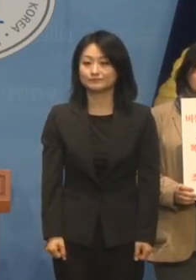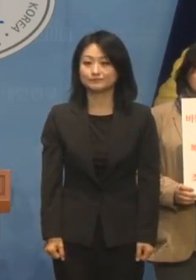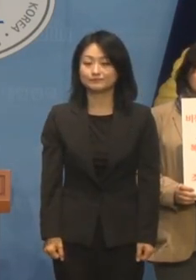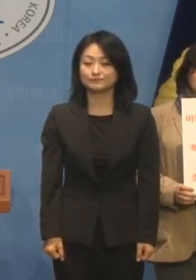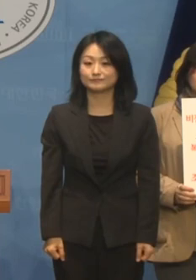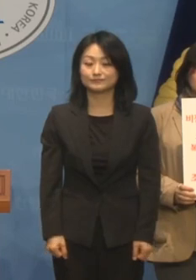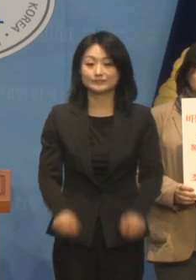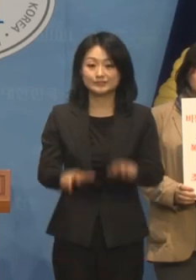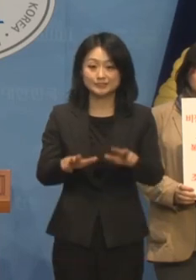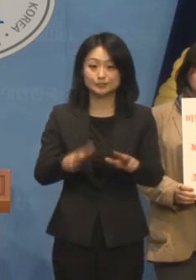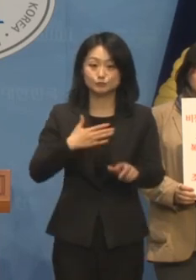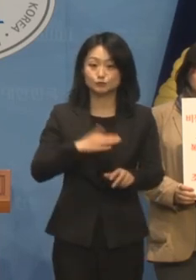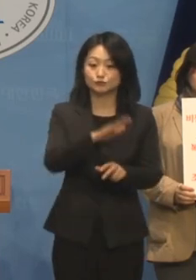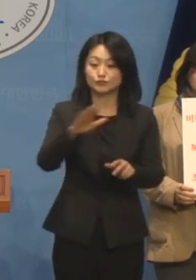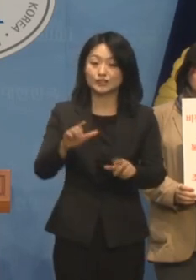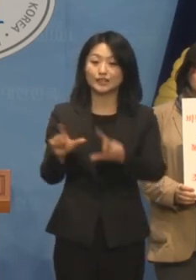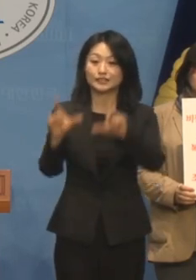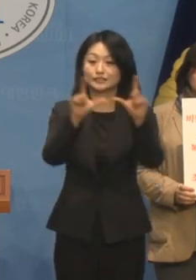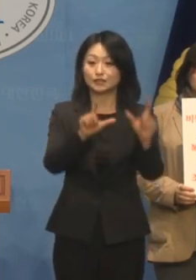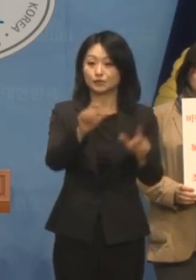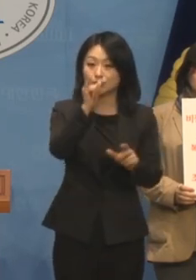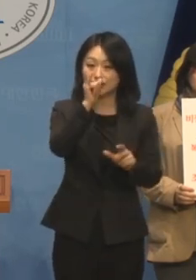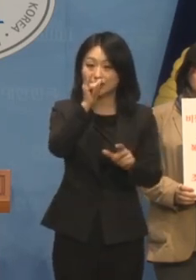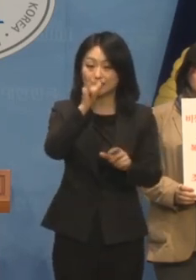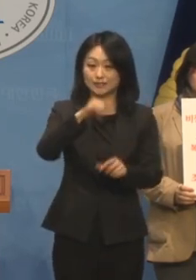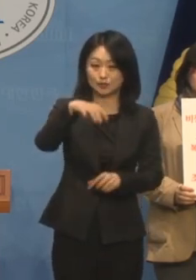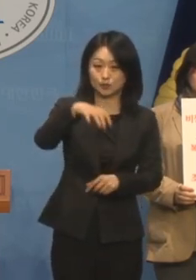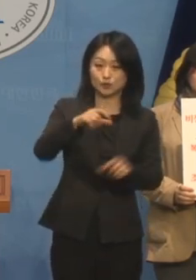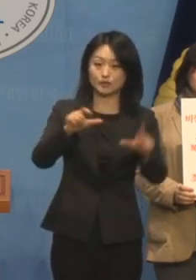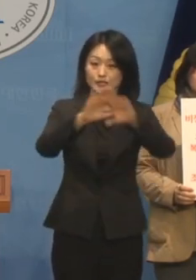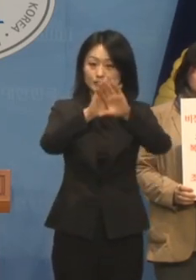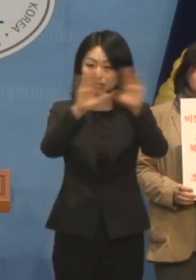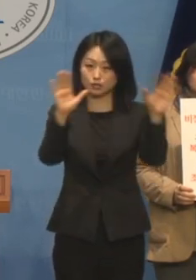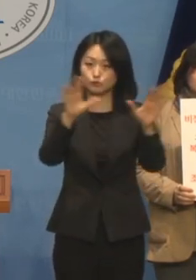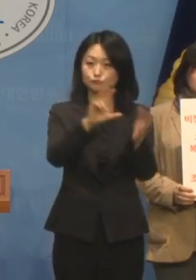네, 지금 우리가 살고 있는 시대는 점점 기후